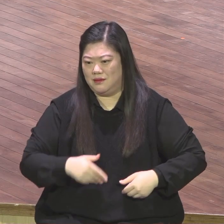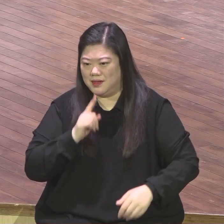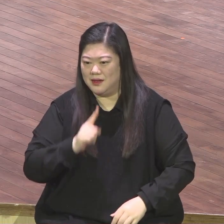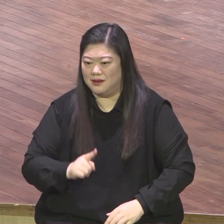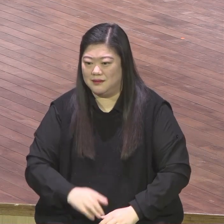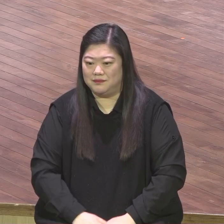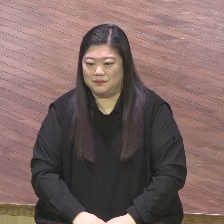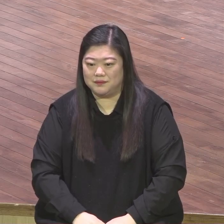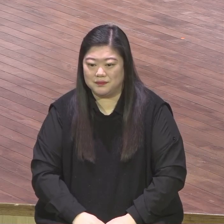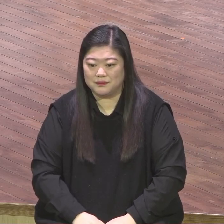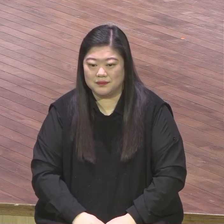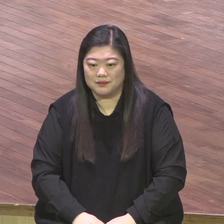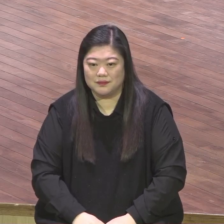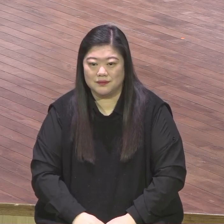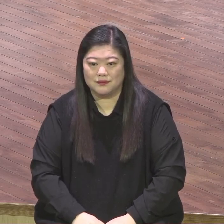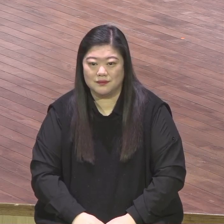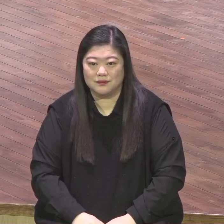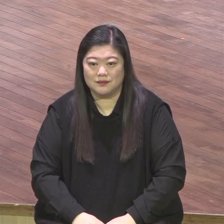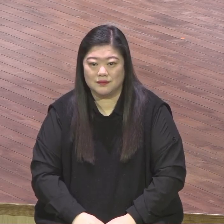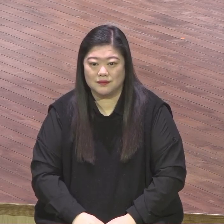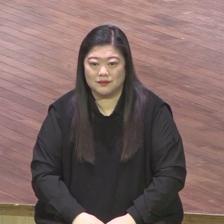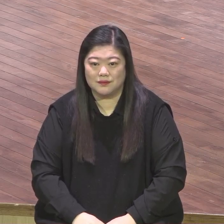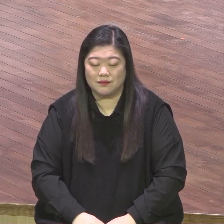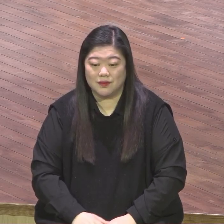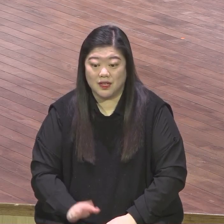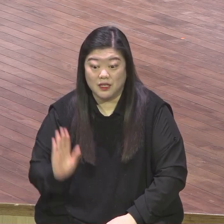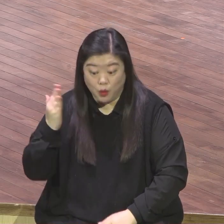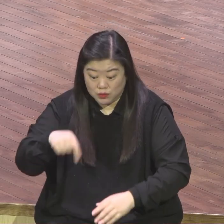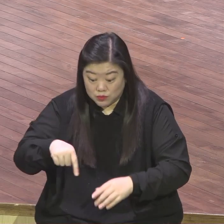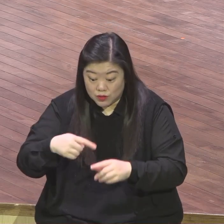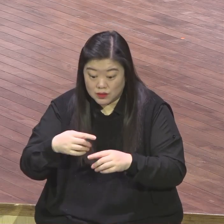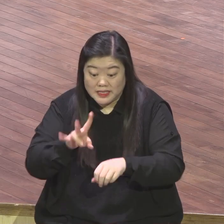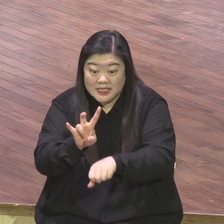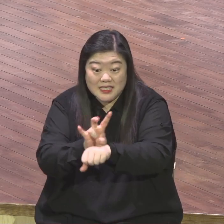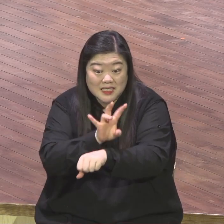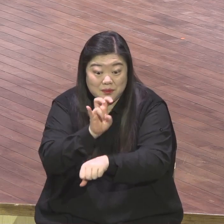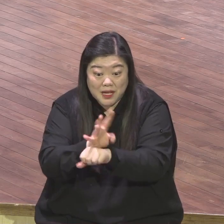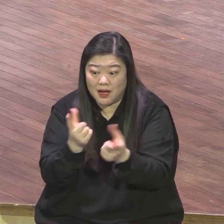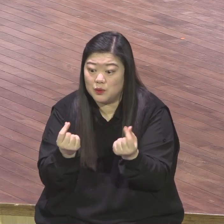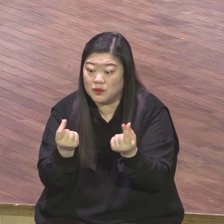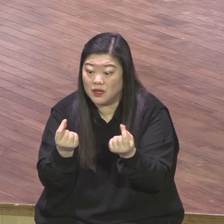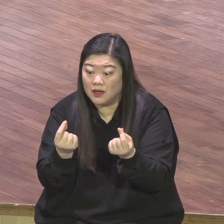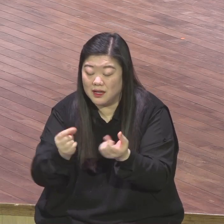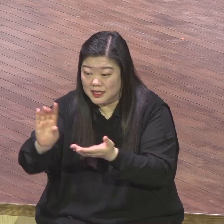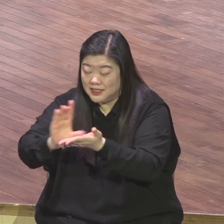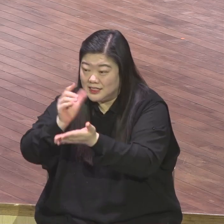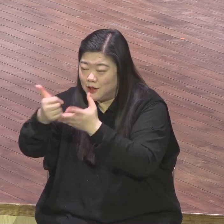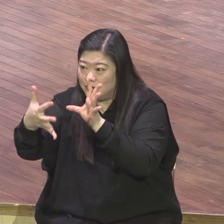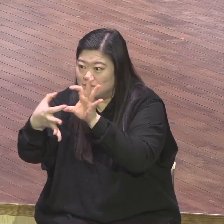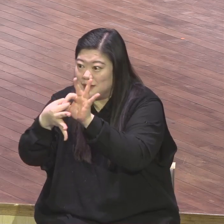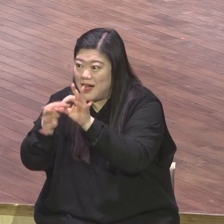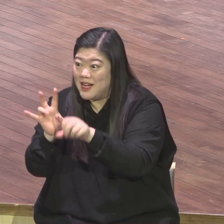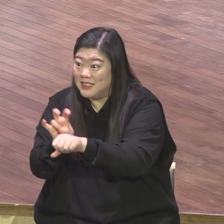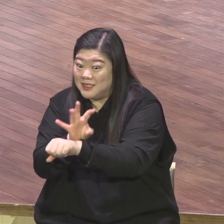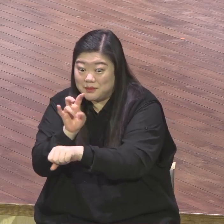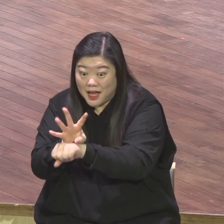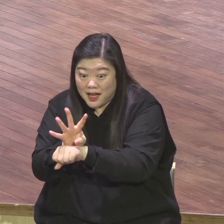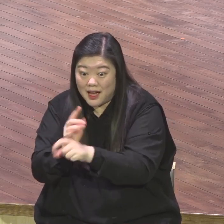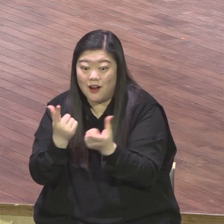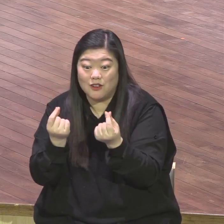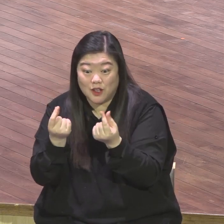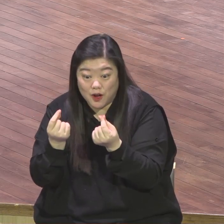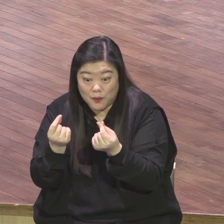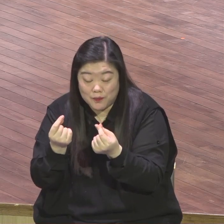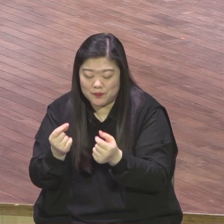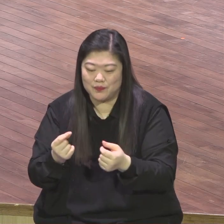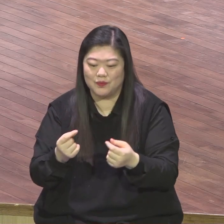뭐 요즘 말하면 뭐요? 요즘 말하면 24, 그죠? 24, 그리스도에 잡힌 사람, 이걸 위드 임마누엘